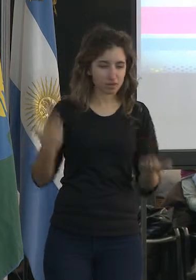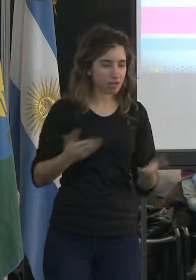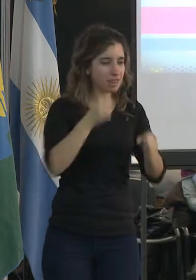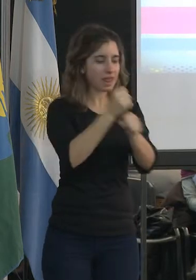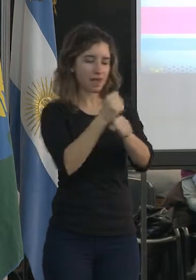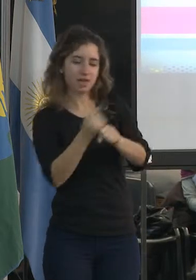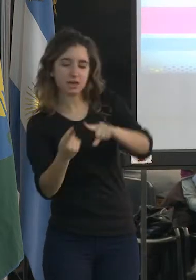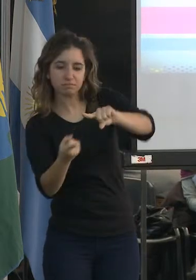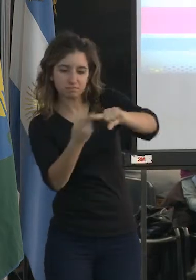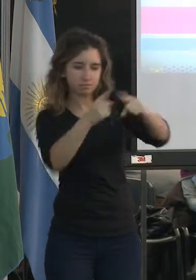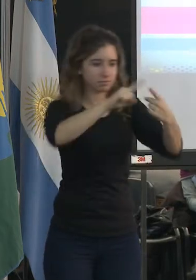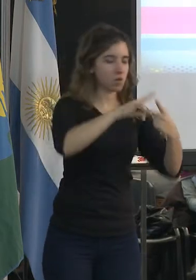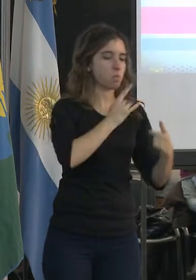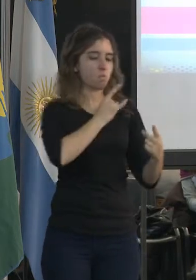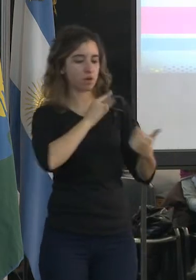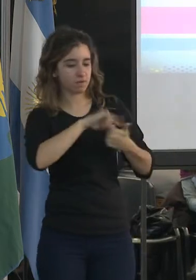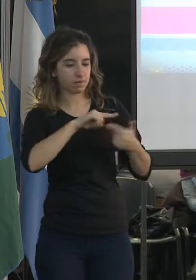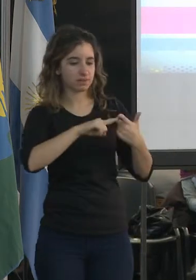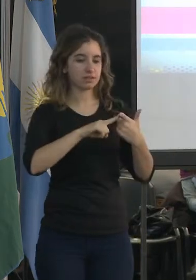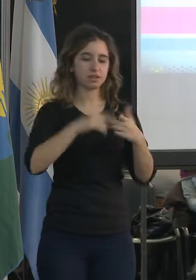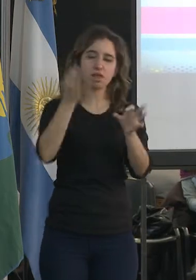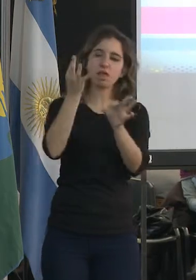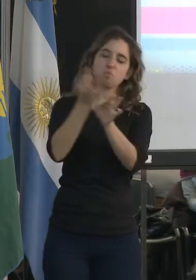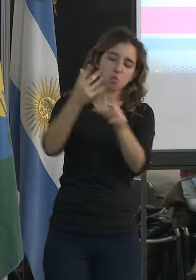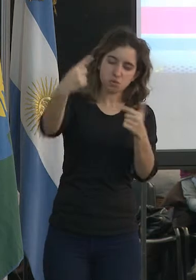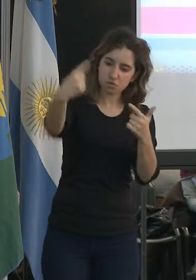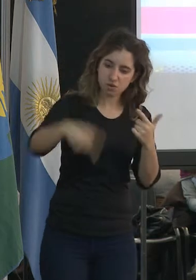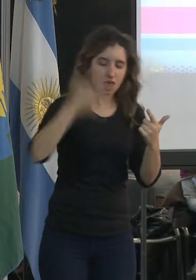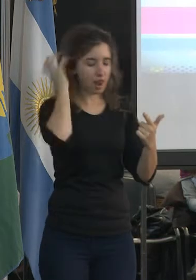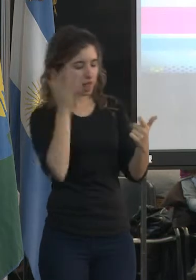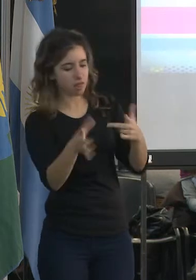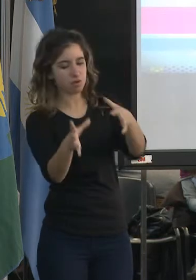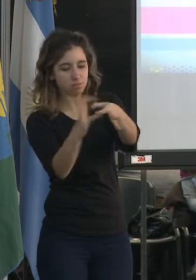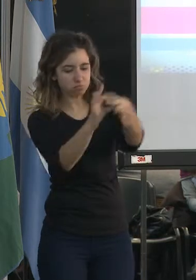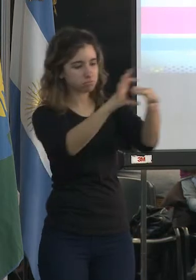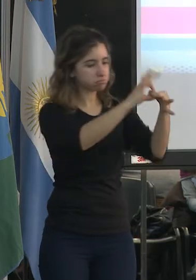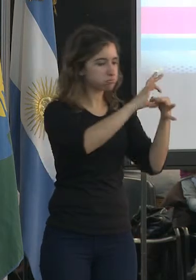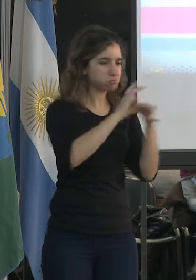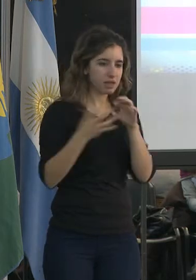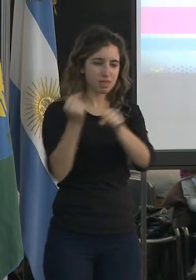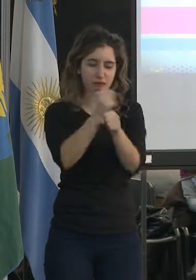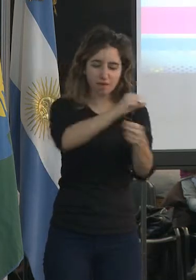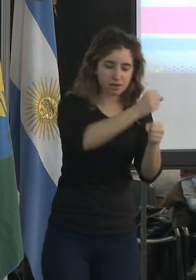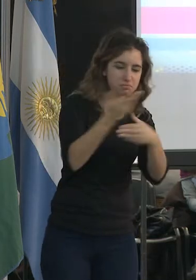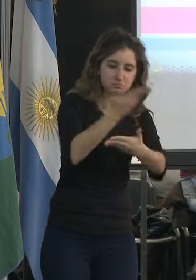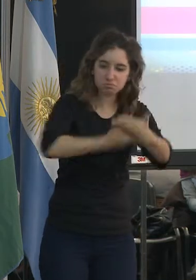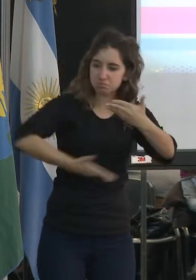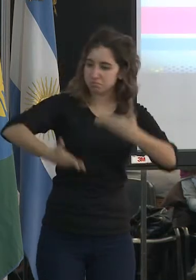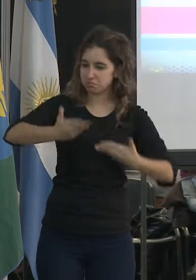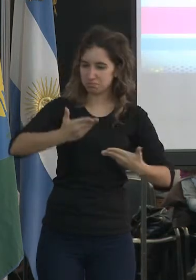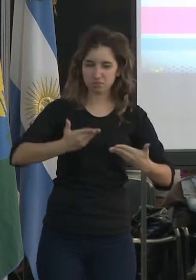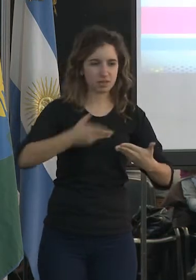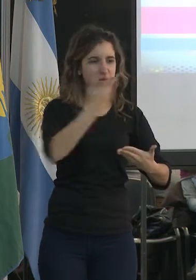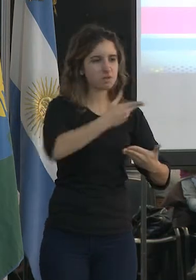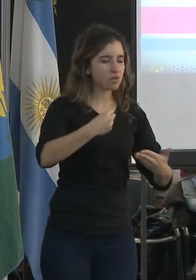articulación con todos los sectores, las universidades, los sectores de la academia, los radiodifusores, la gente que quiere aunarse en cooperativas. Falta